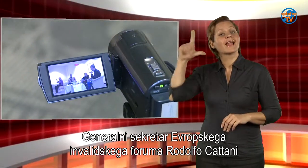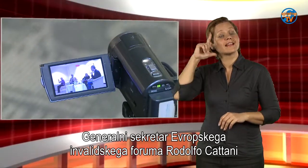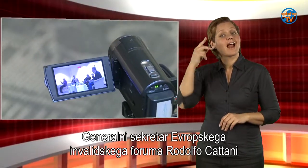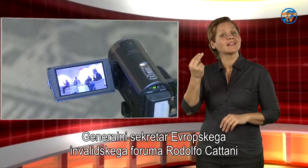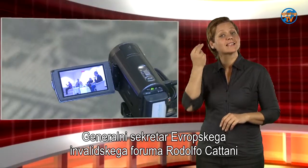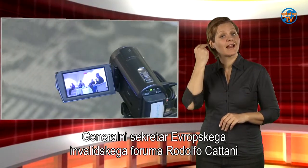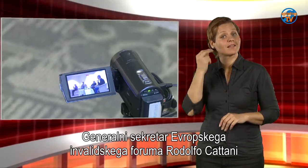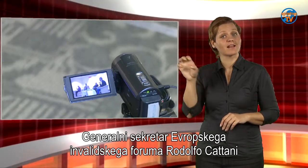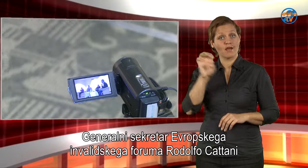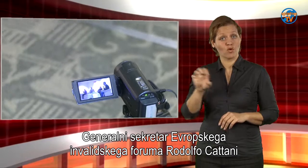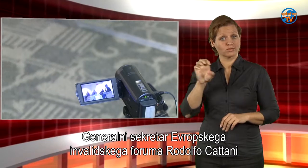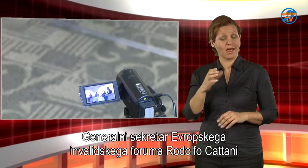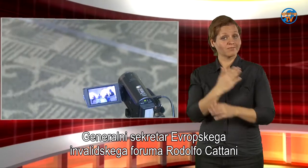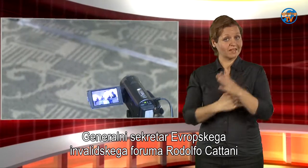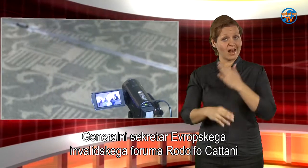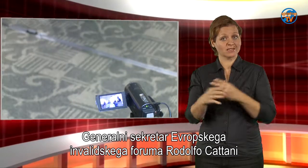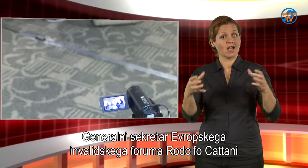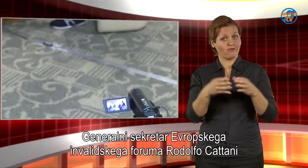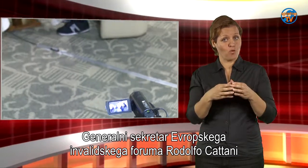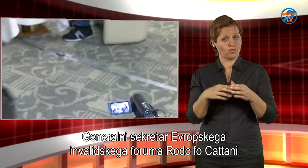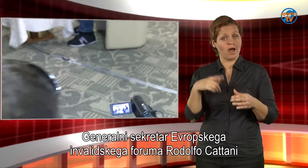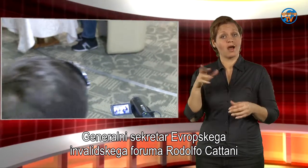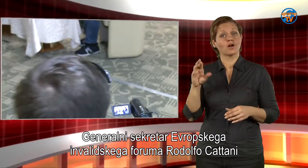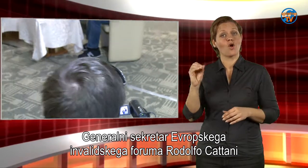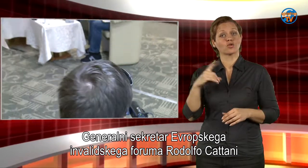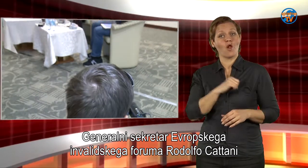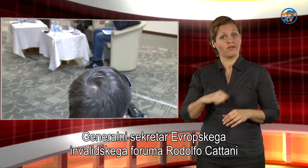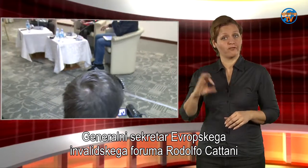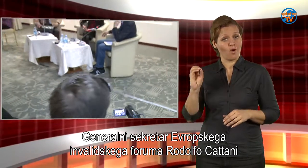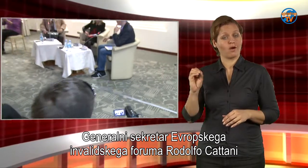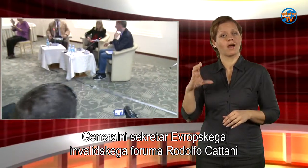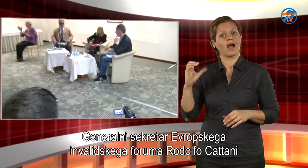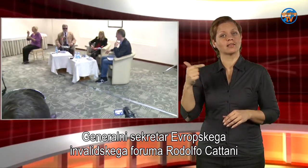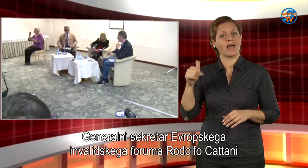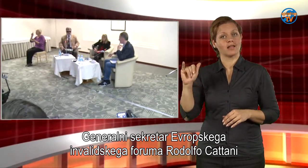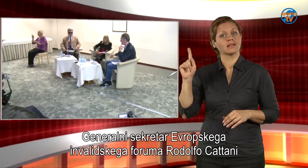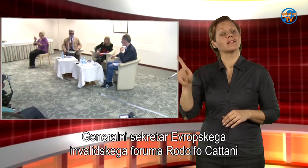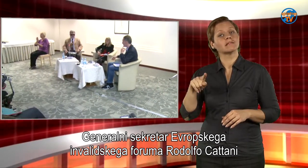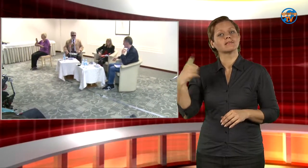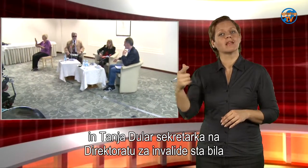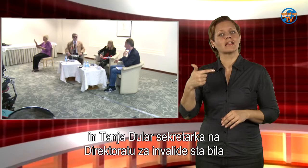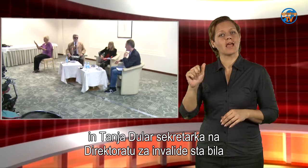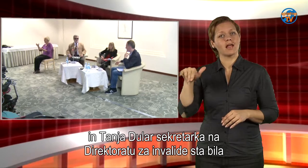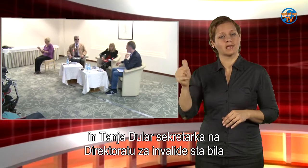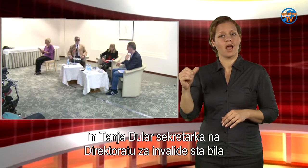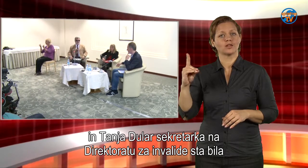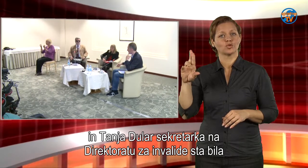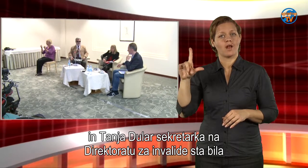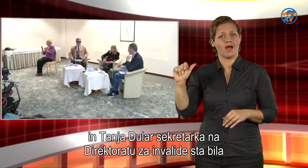Generalni sekretar Evropskega invalidskega foruma Rodolfo Catani in Tanja Dular, sekretarka na direktoratu